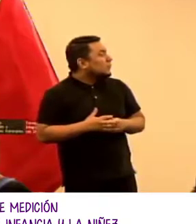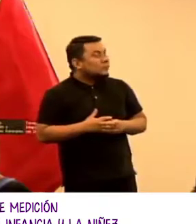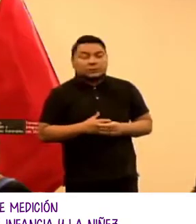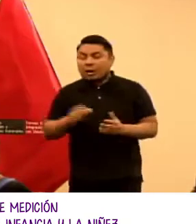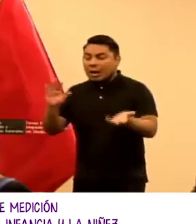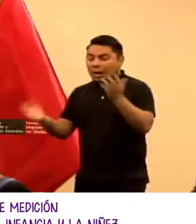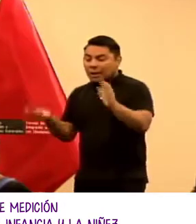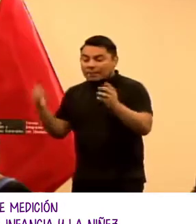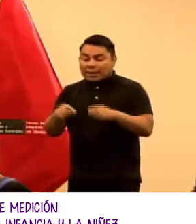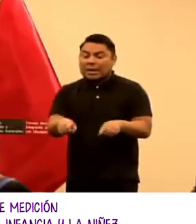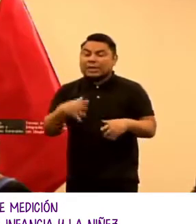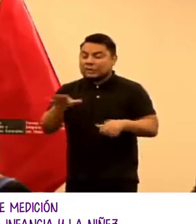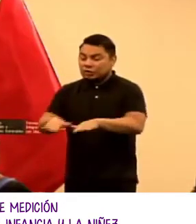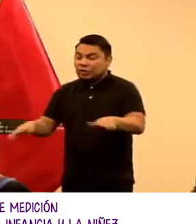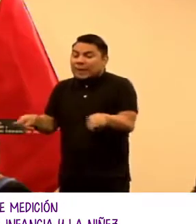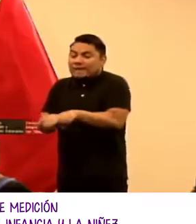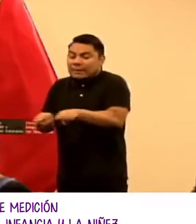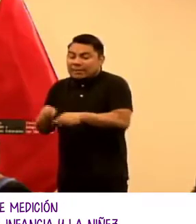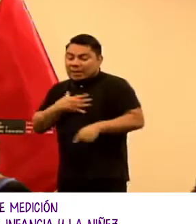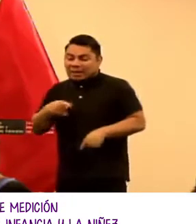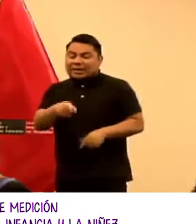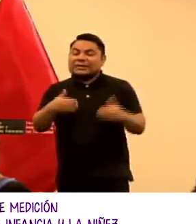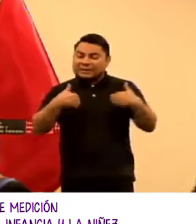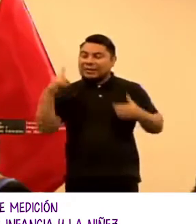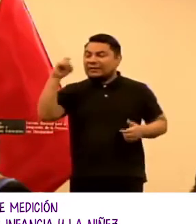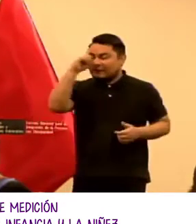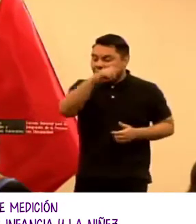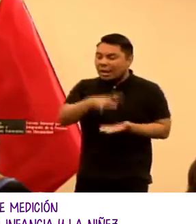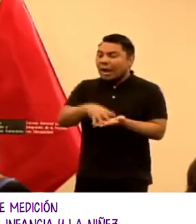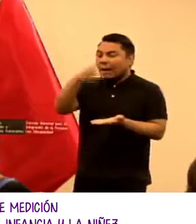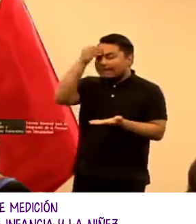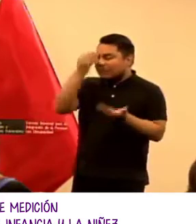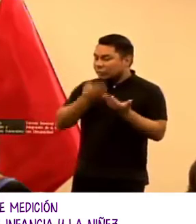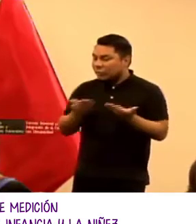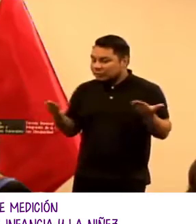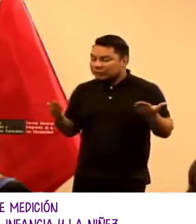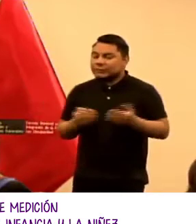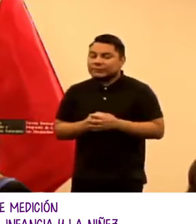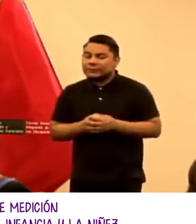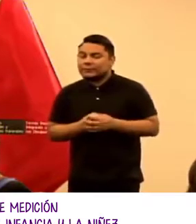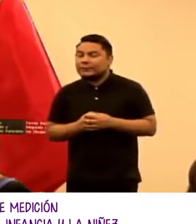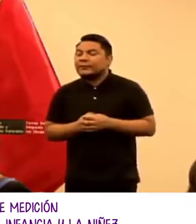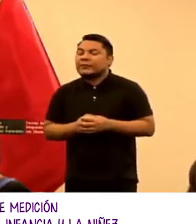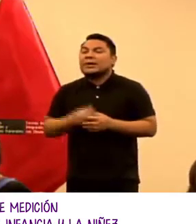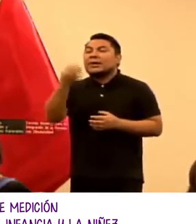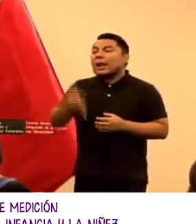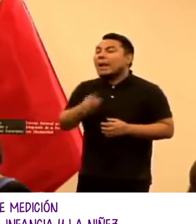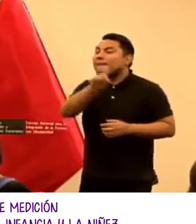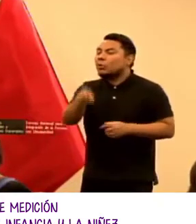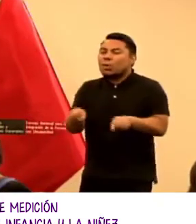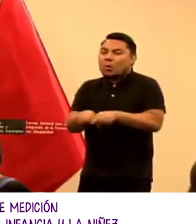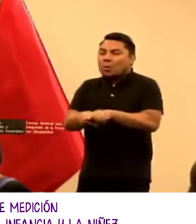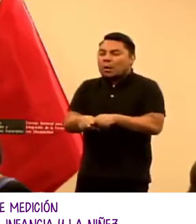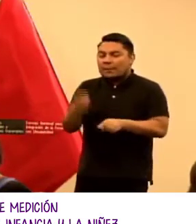En comparación con los niños de la misma edad, tiene dificultad para aprender cosas. En realidad la pregunta es la